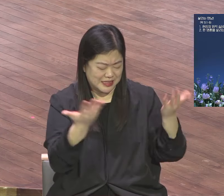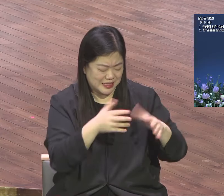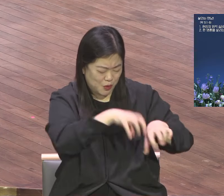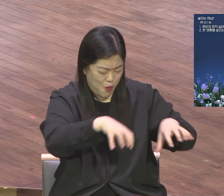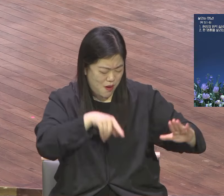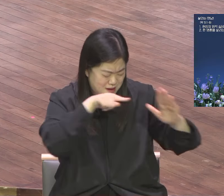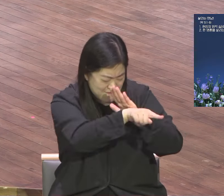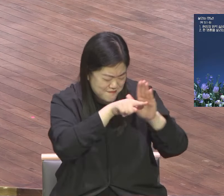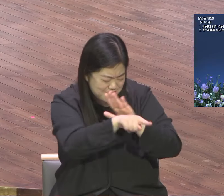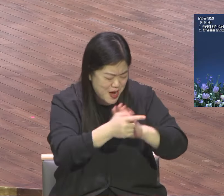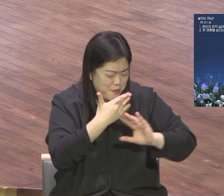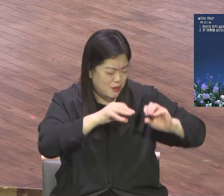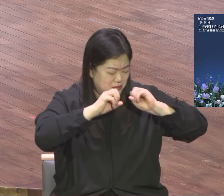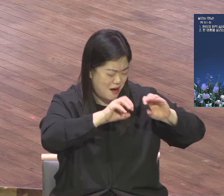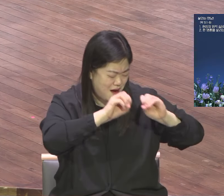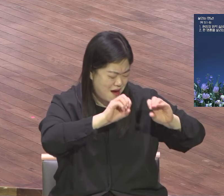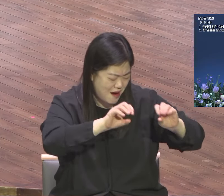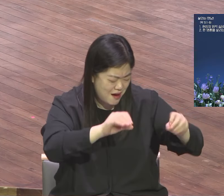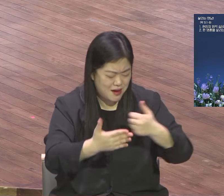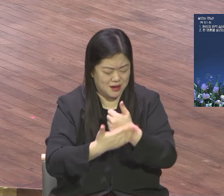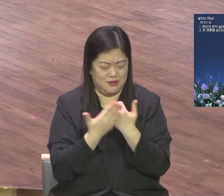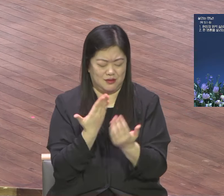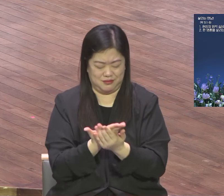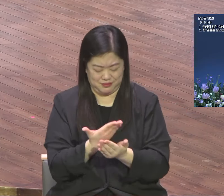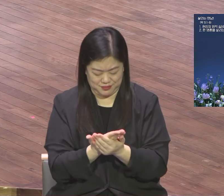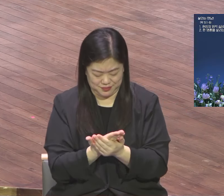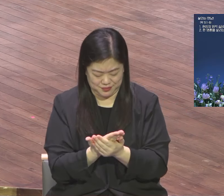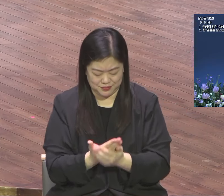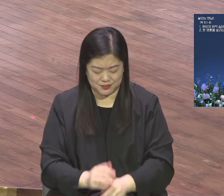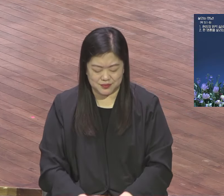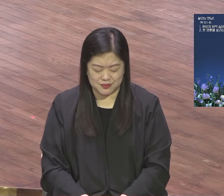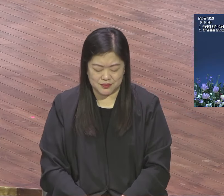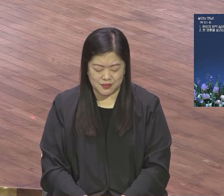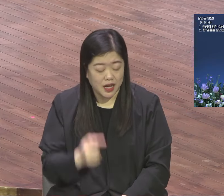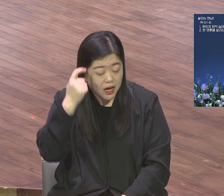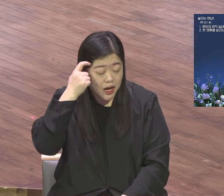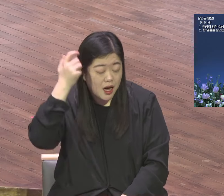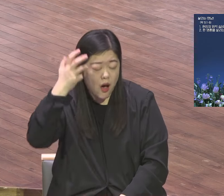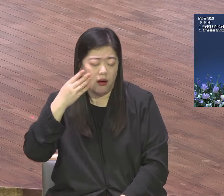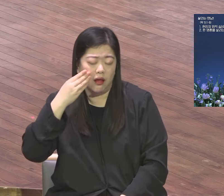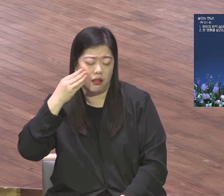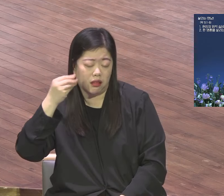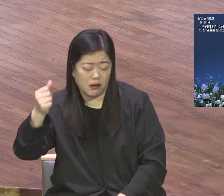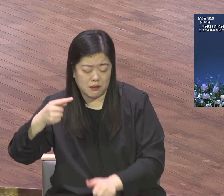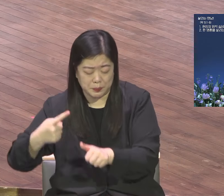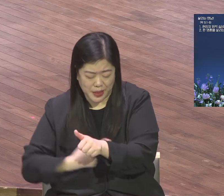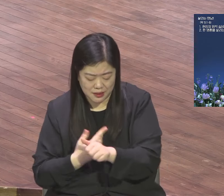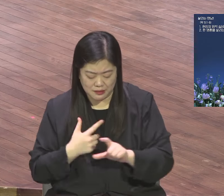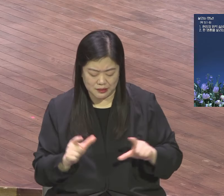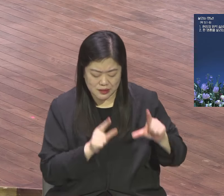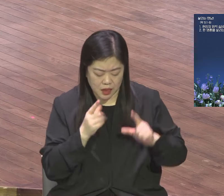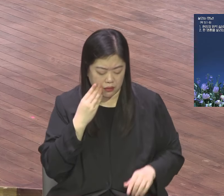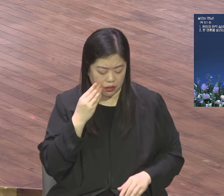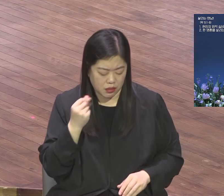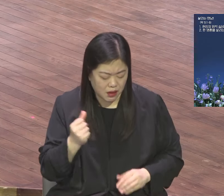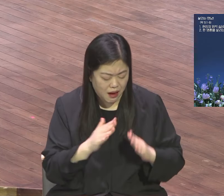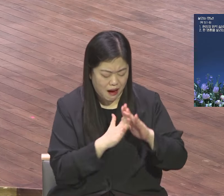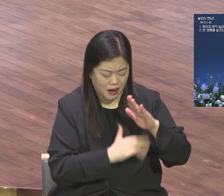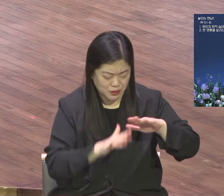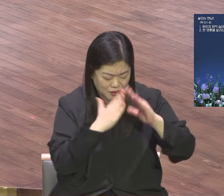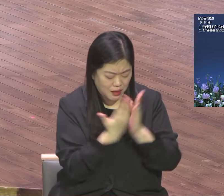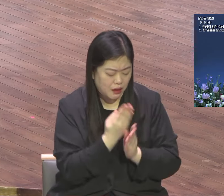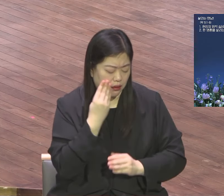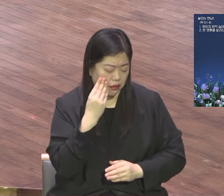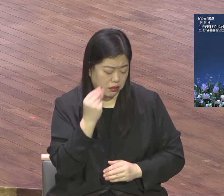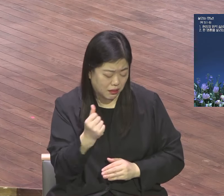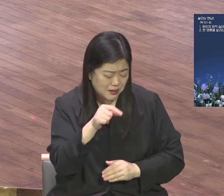전도 제자들이 다 되게 도와 주옵소서. 영혼이 잘 된 같이 분부가 잘 되고 강건하는 축복을 받는 응답을